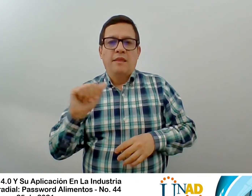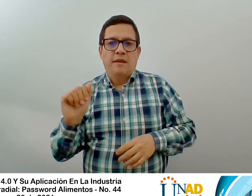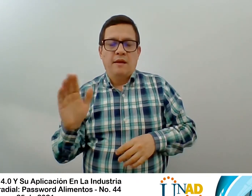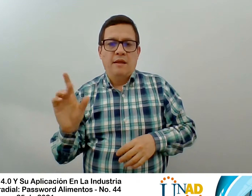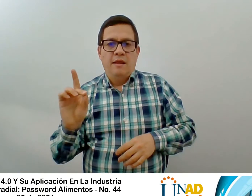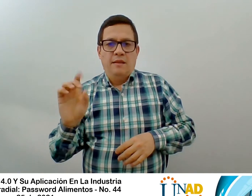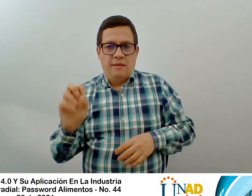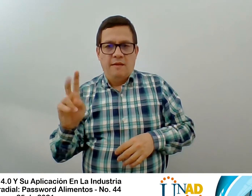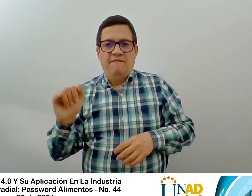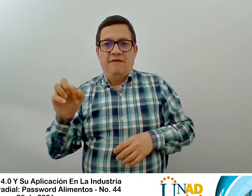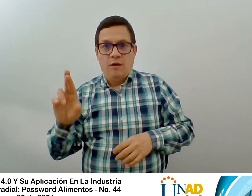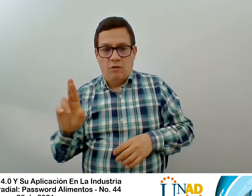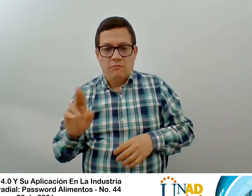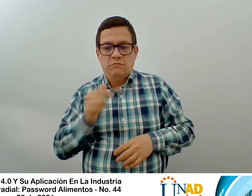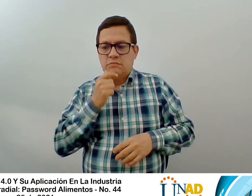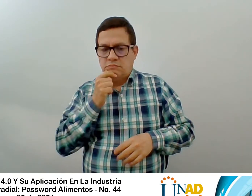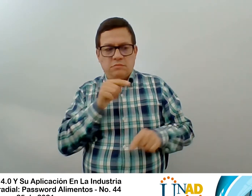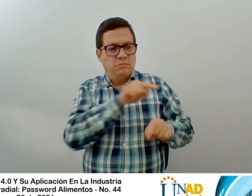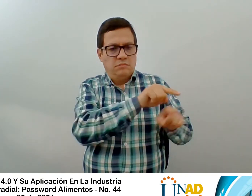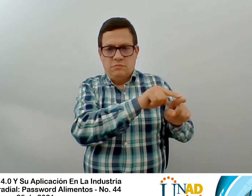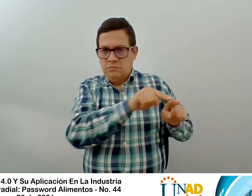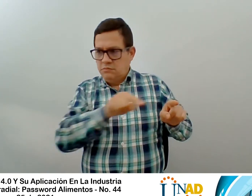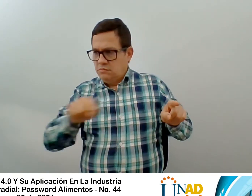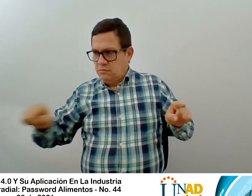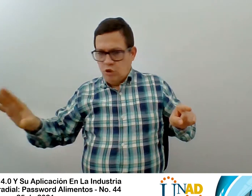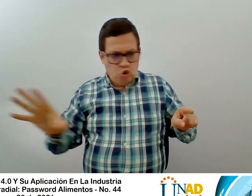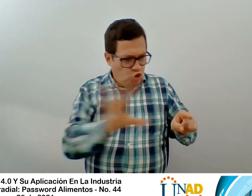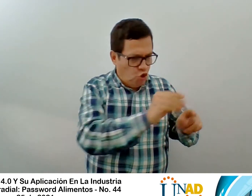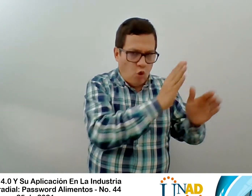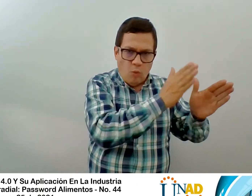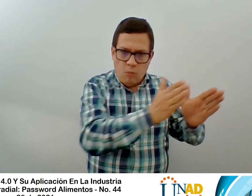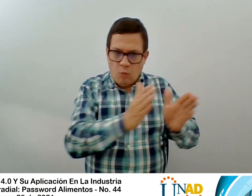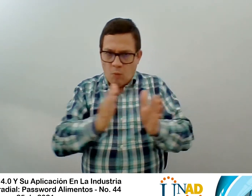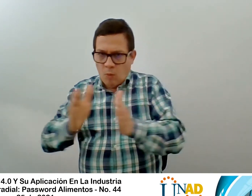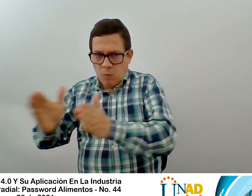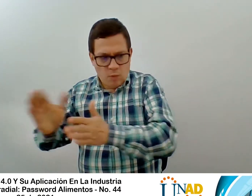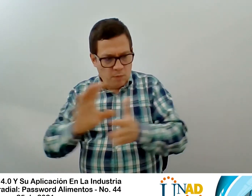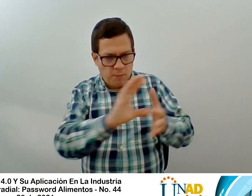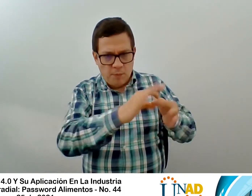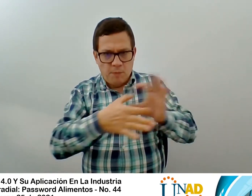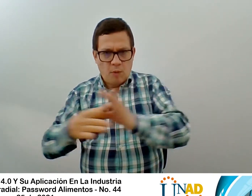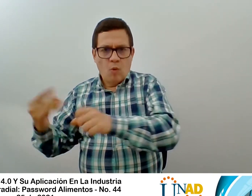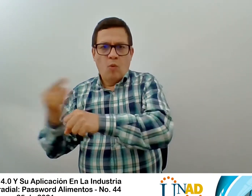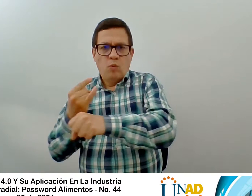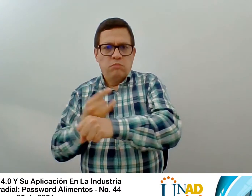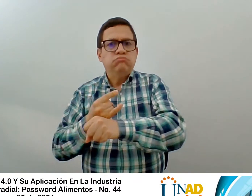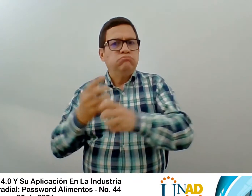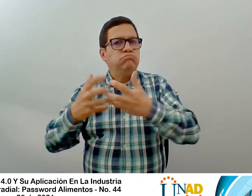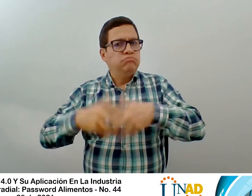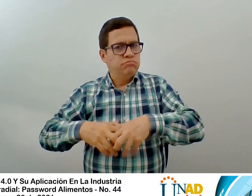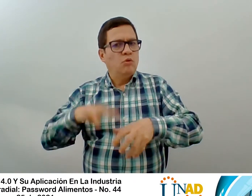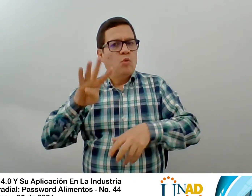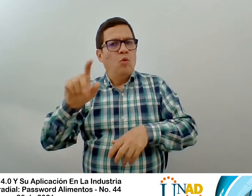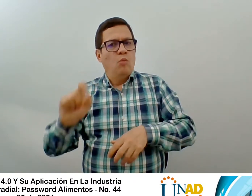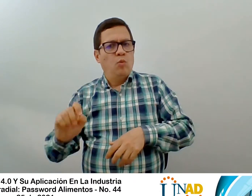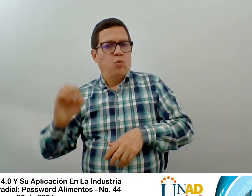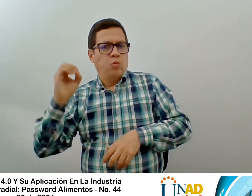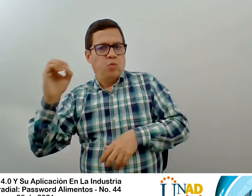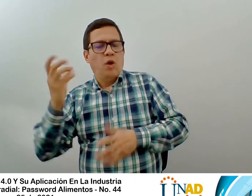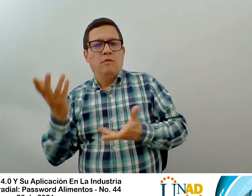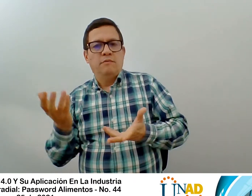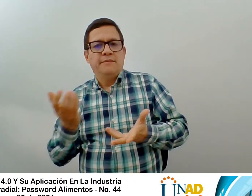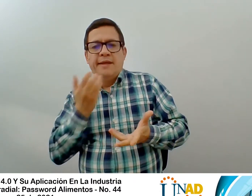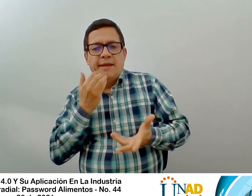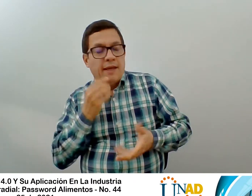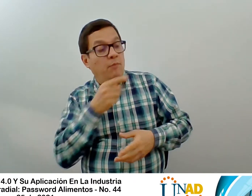ejemplo, existe un término que es la agricultura inteligente y está relacionado con todo aquel control que podría